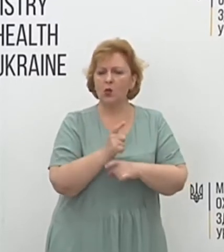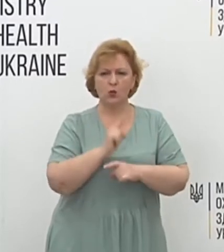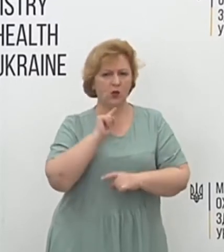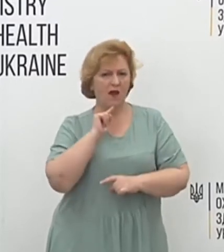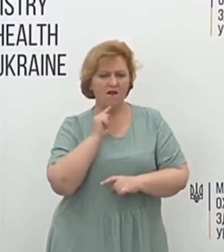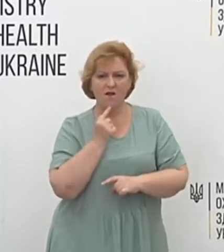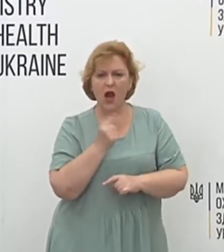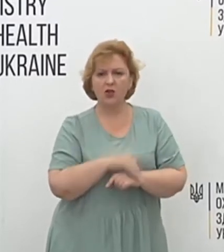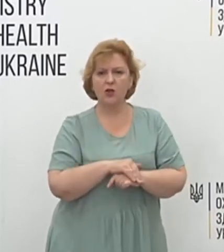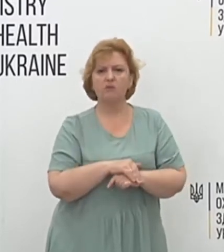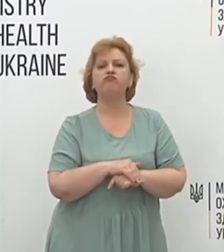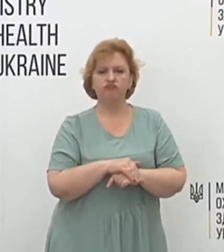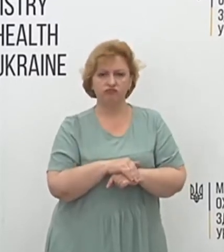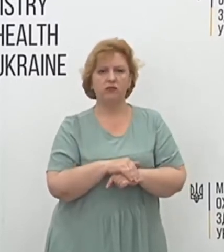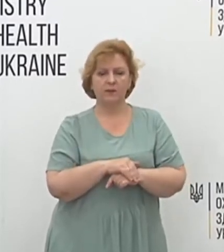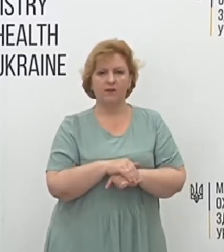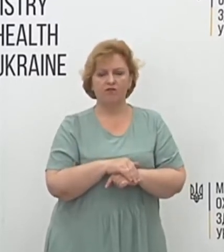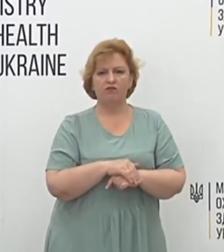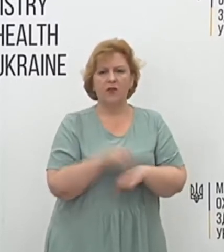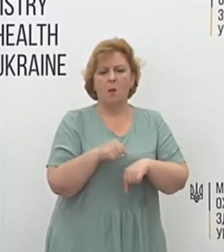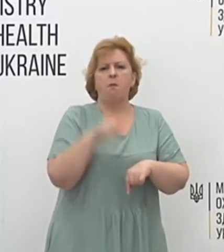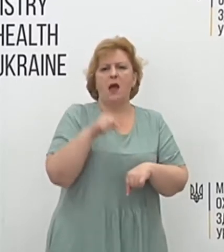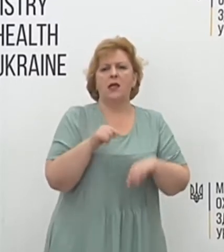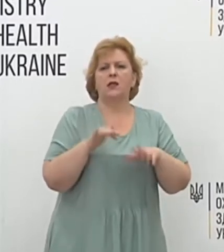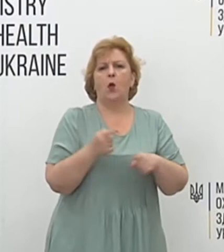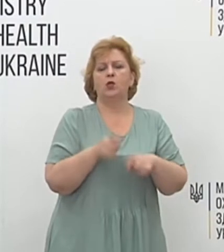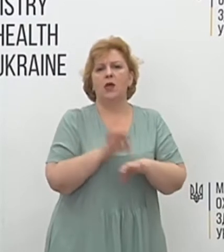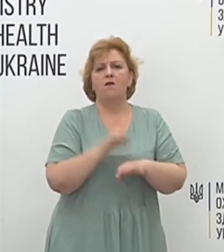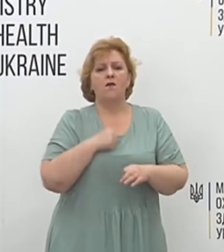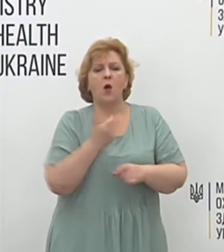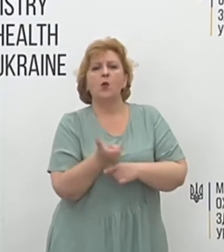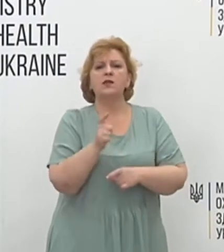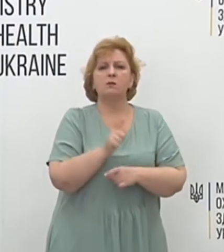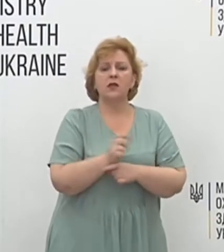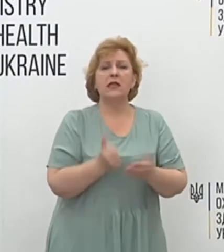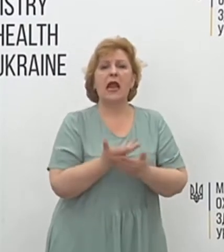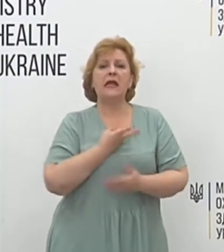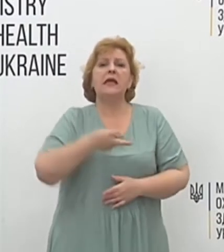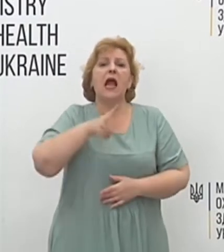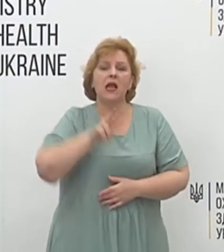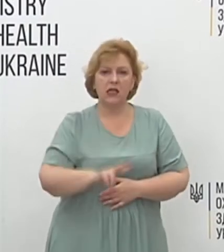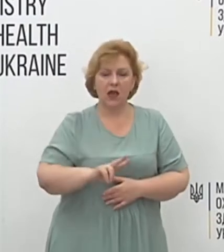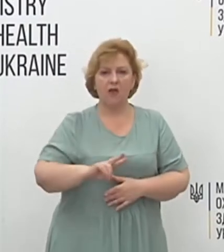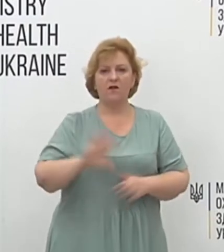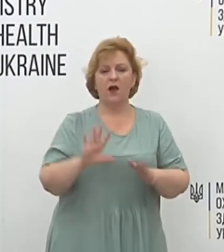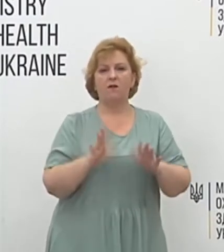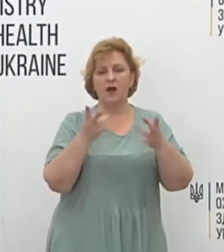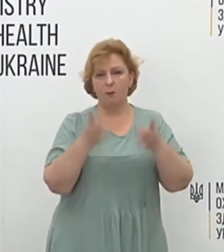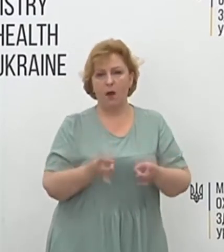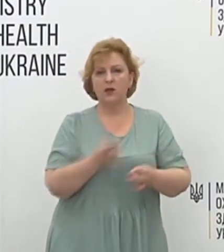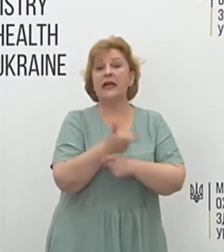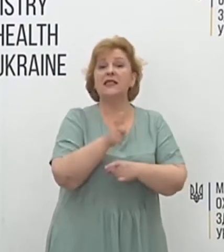важко переноситься, ця хвороба. В нас збільшується кількість летальних випадків. В нас збільшується госпіталізація.